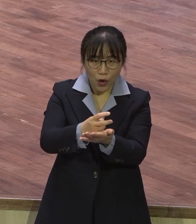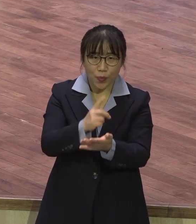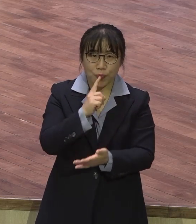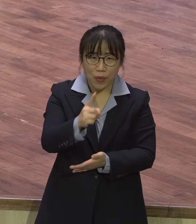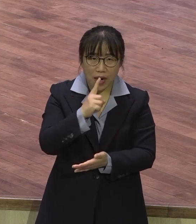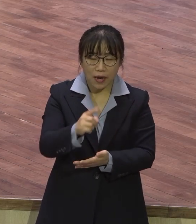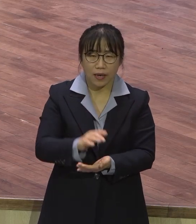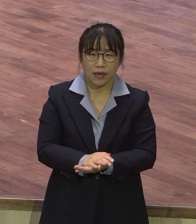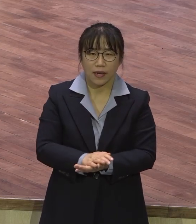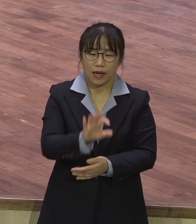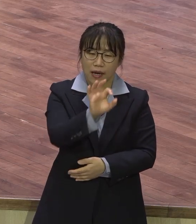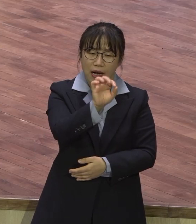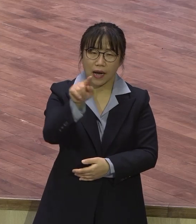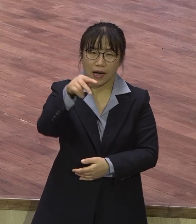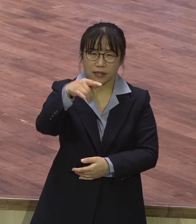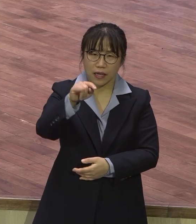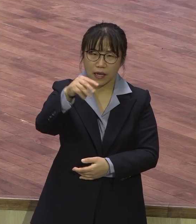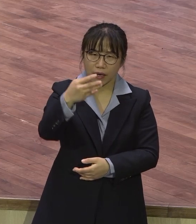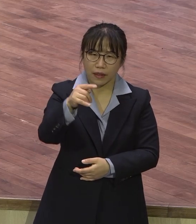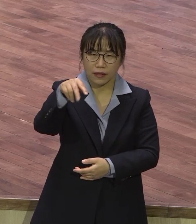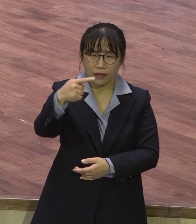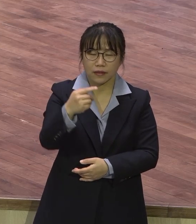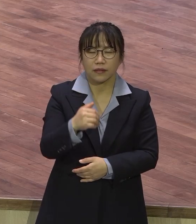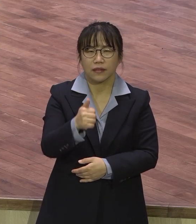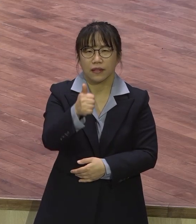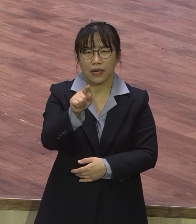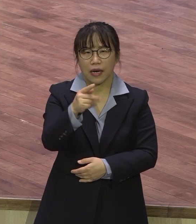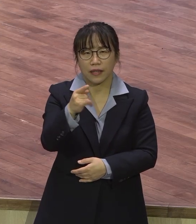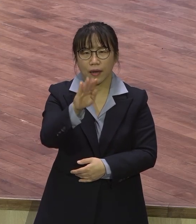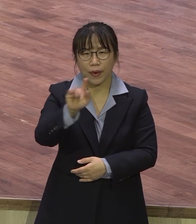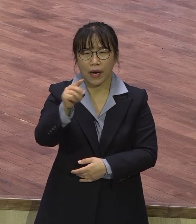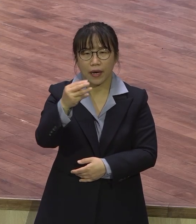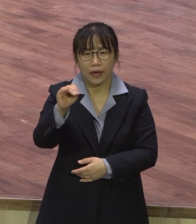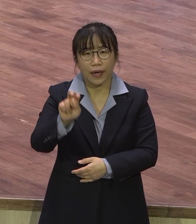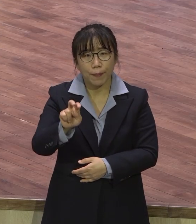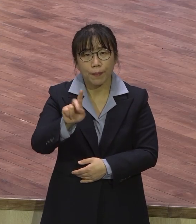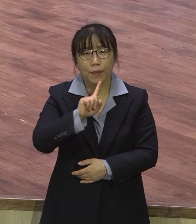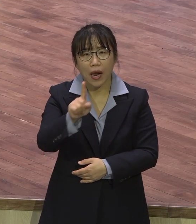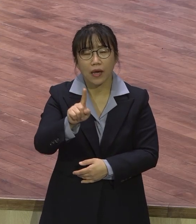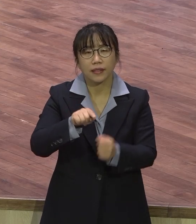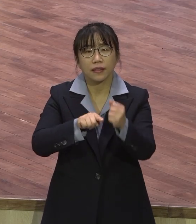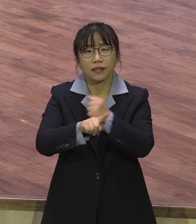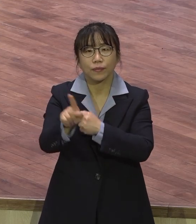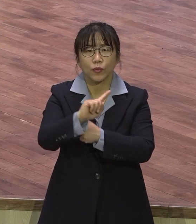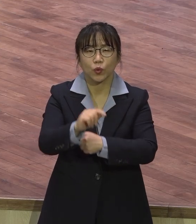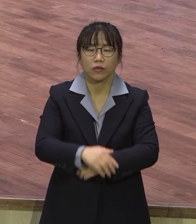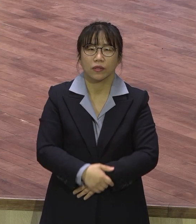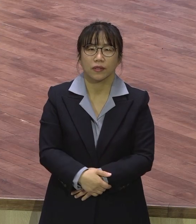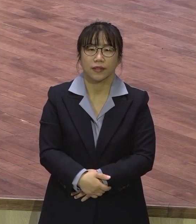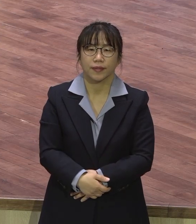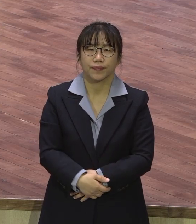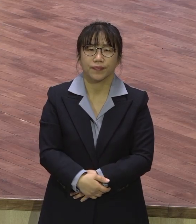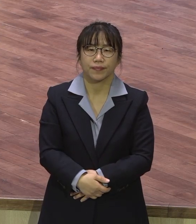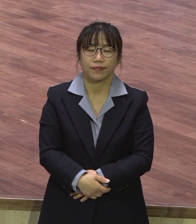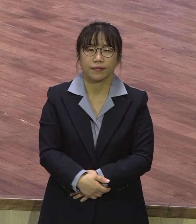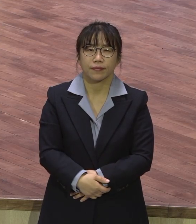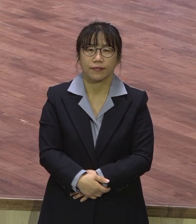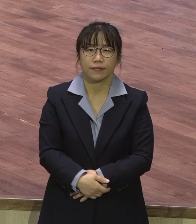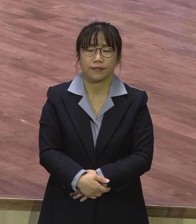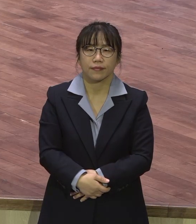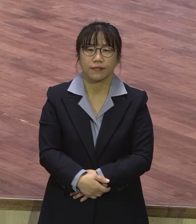말은 아세렛 하데바리미라 합니다 아세렛 하데바리미라는 말이 무슨 말이냐 표현을